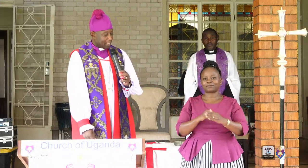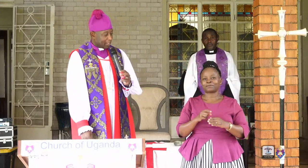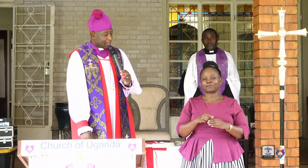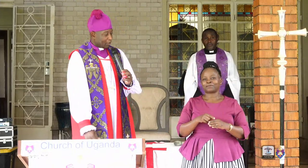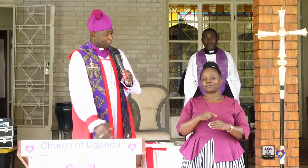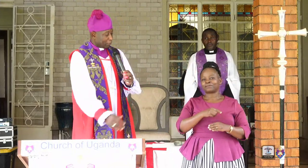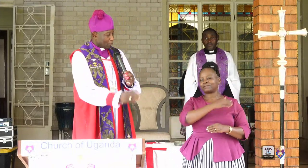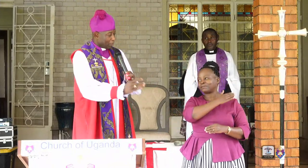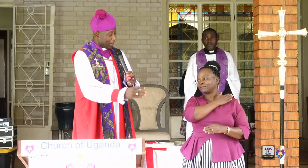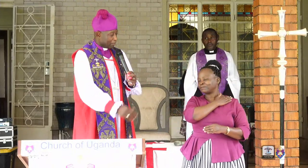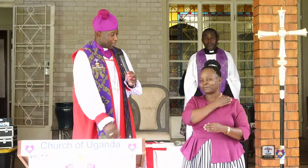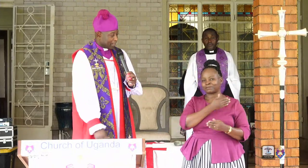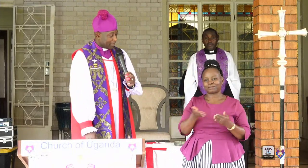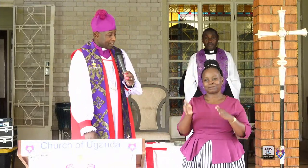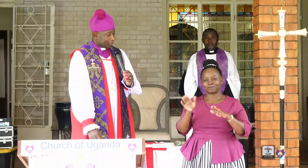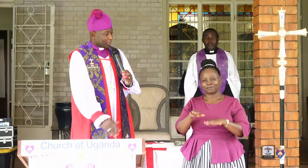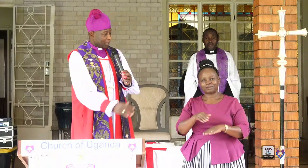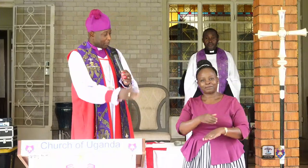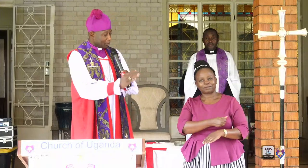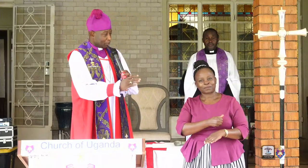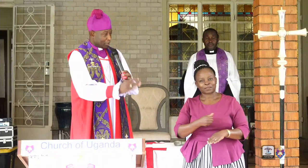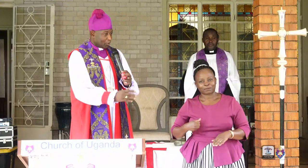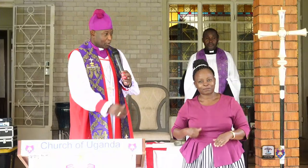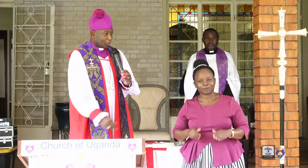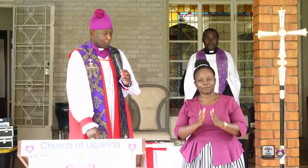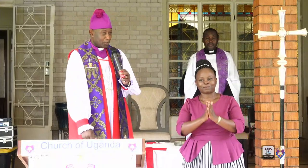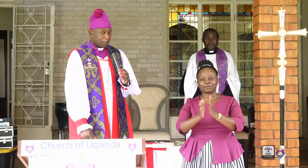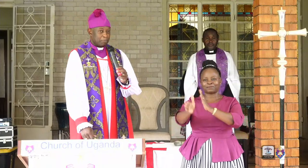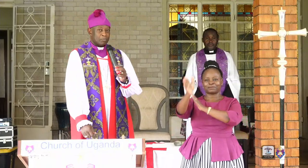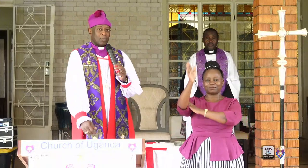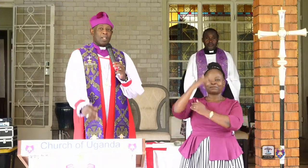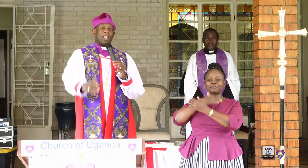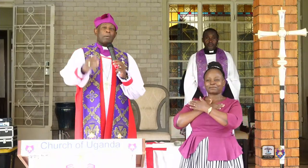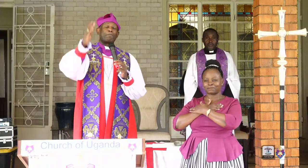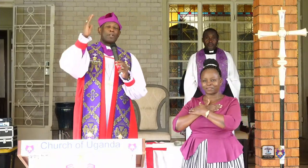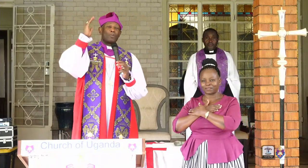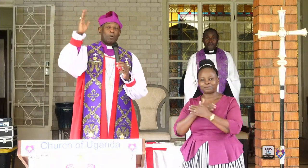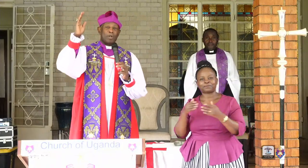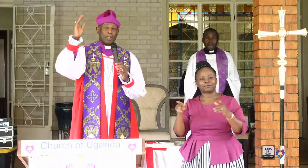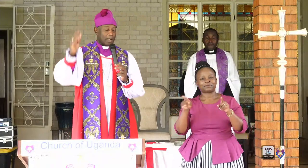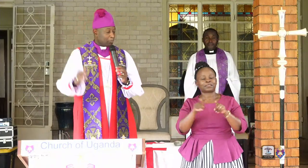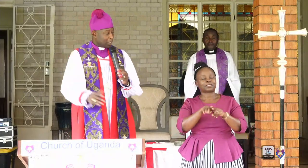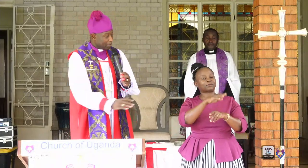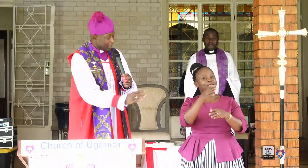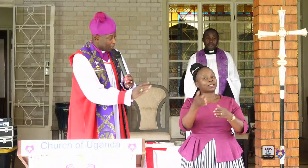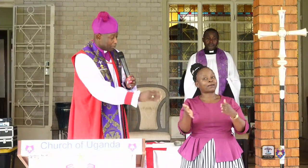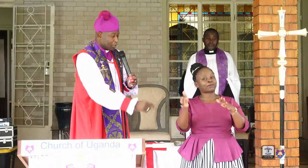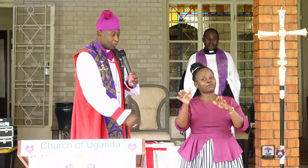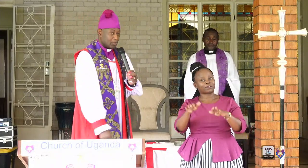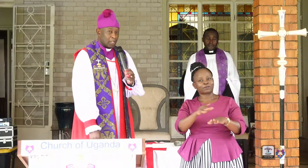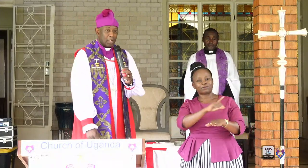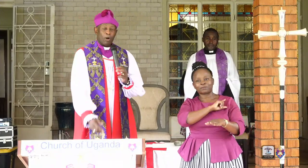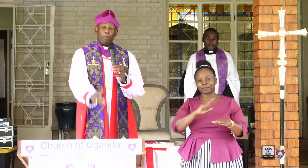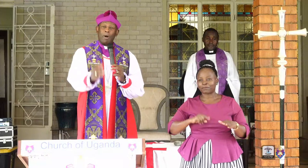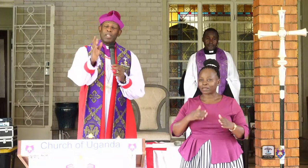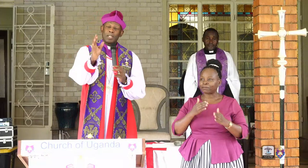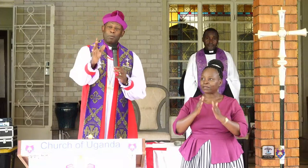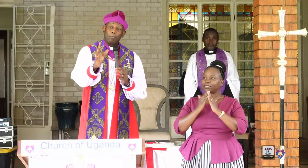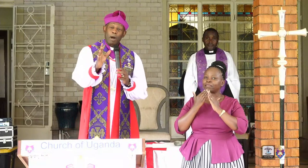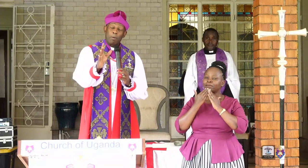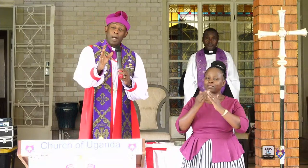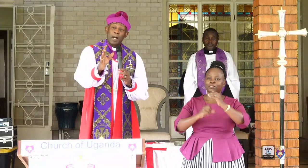Musebulega ofirwa mama tunaibazwe nyonyonyo nabafiridwa mwana kama yongere banyweza